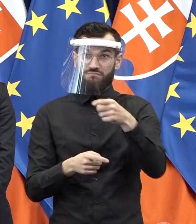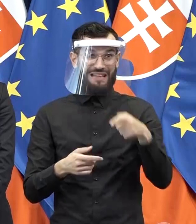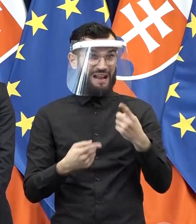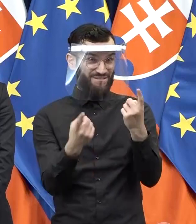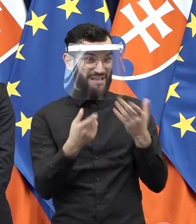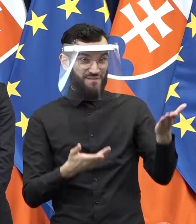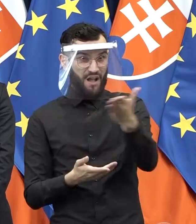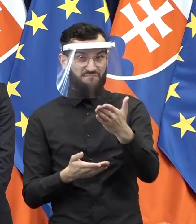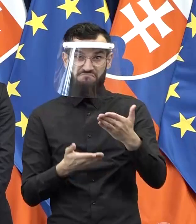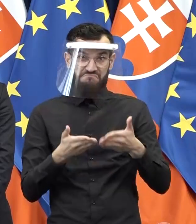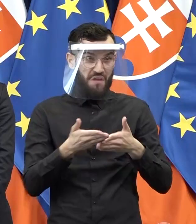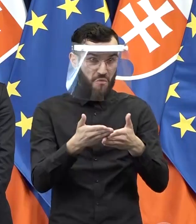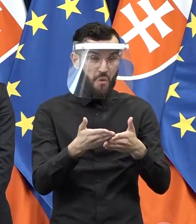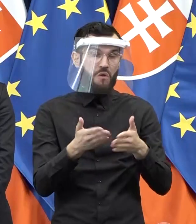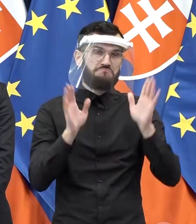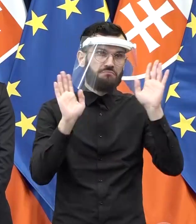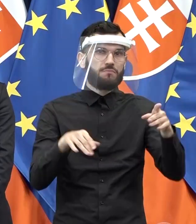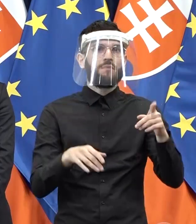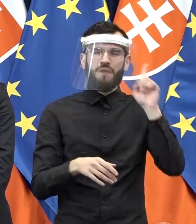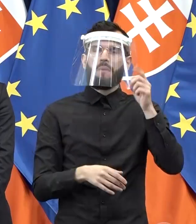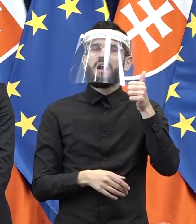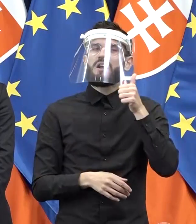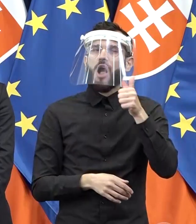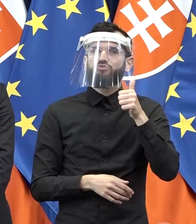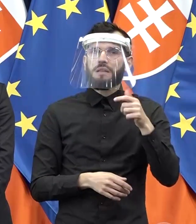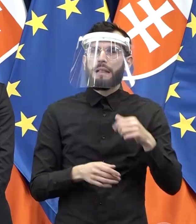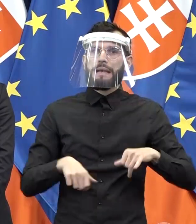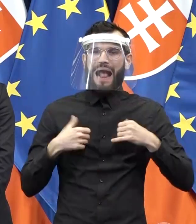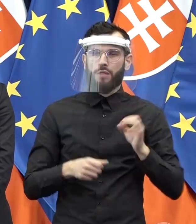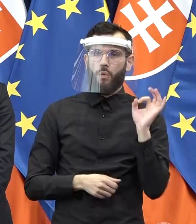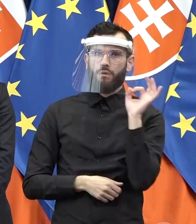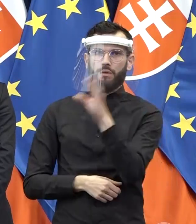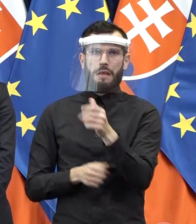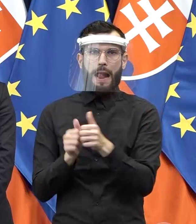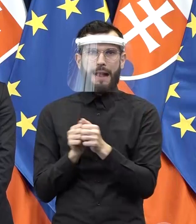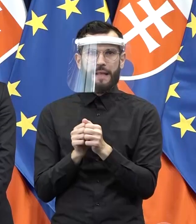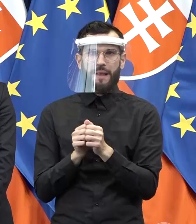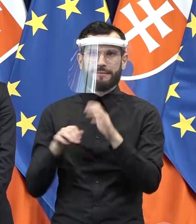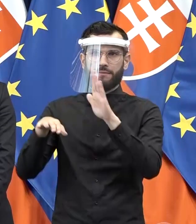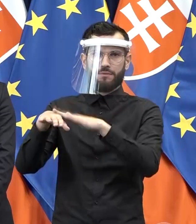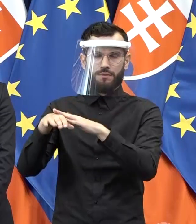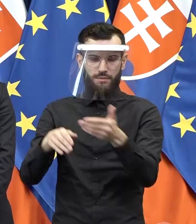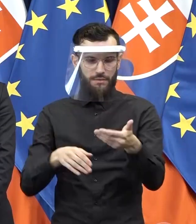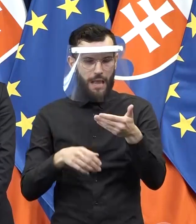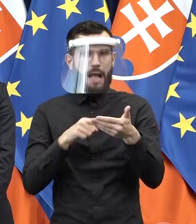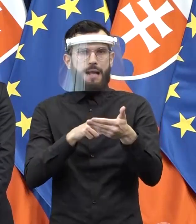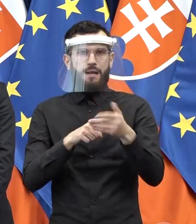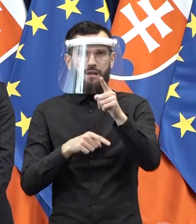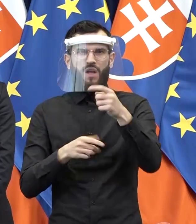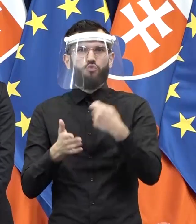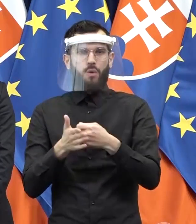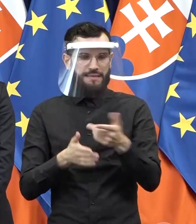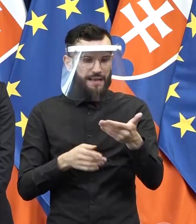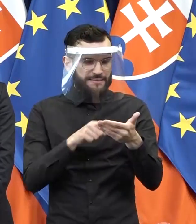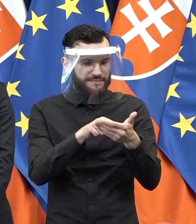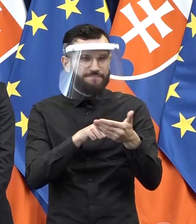výzvy. Možno zabere to, že každé ráno pípne SMS-ká s tým, čo majú robiť, aké sú pravidlá ich správania, kedy porušujú